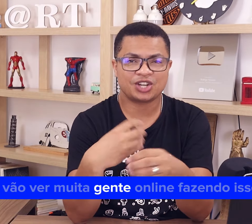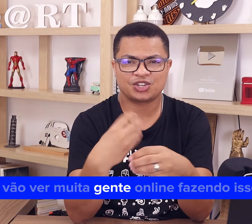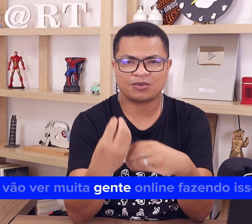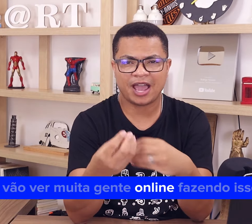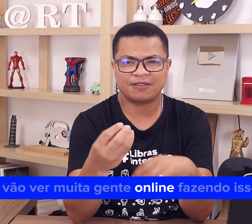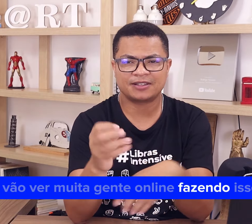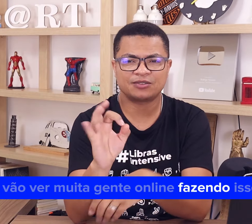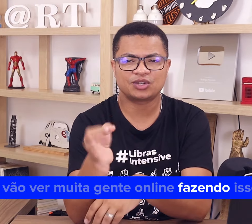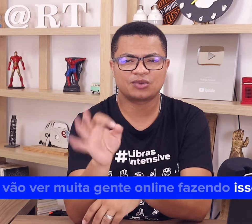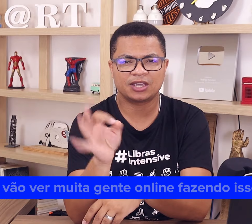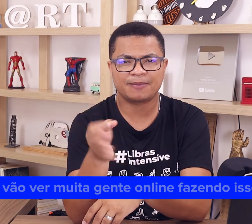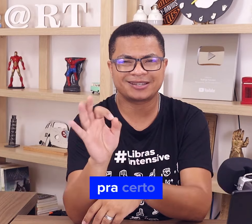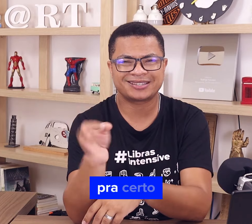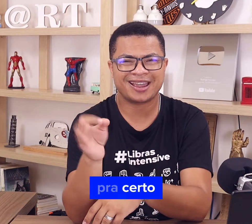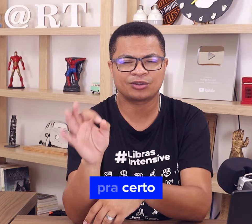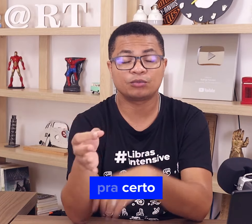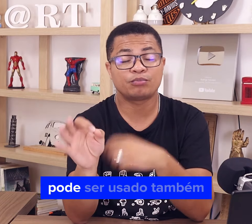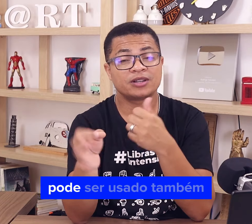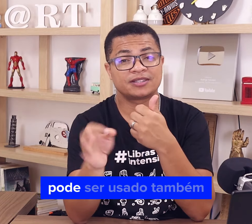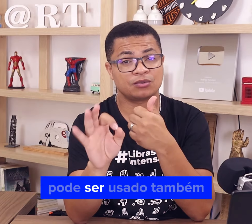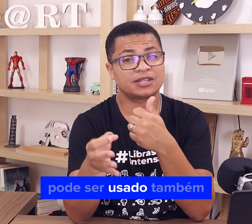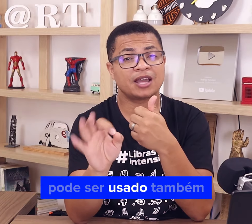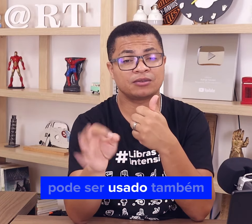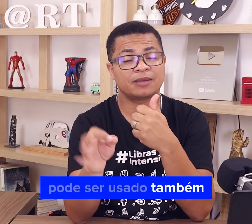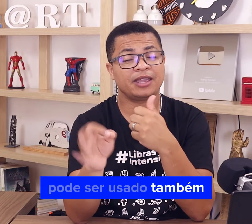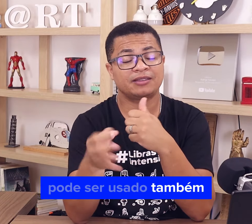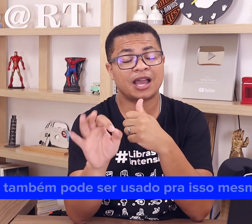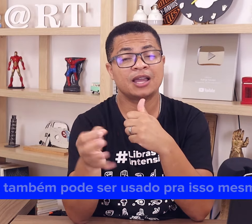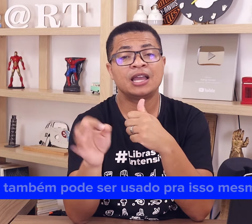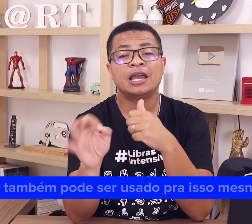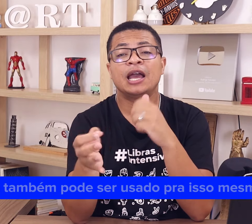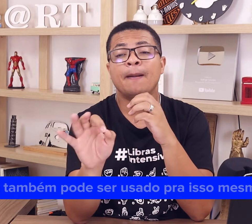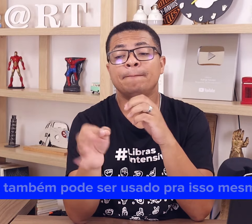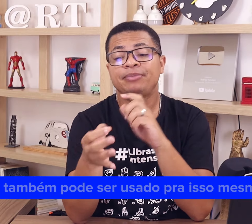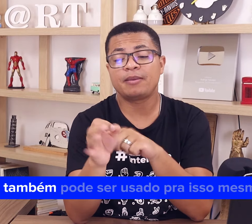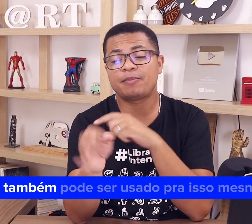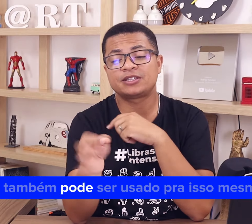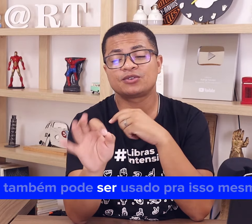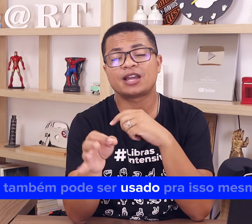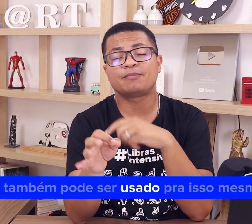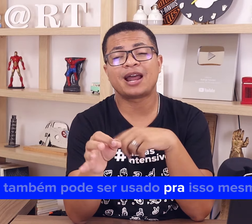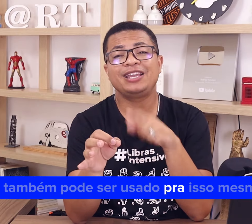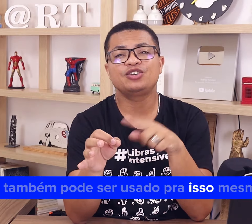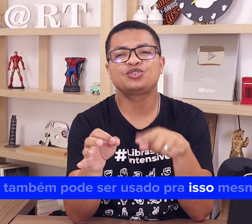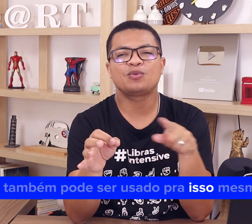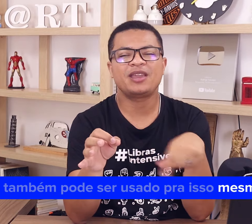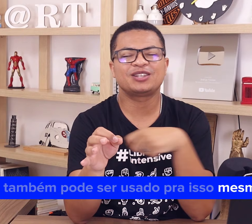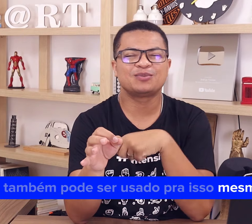gente online fazendo isso aqui pra certo. Pode ser usado também, tá? Também pode ser usado pra isso mesmo.